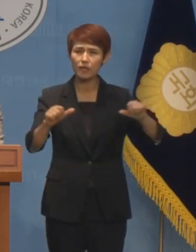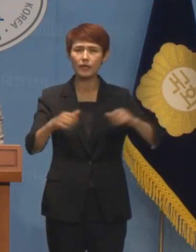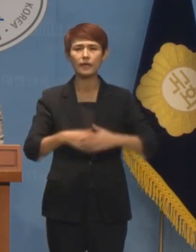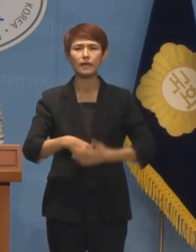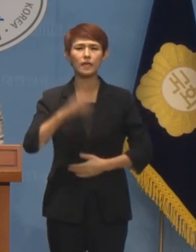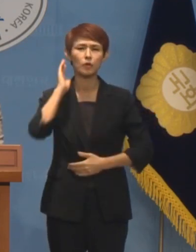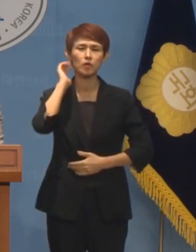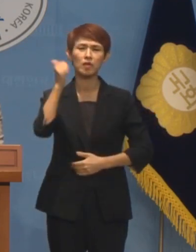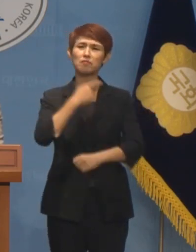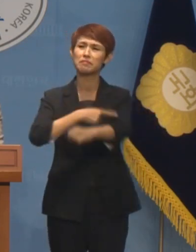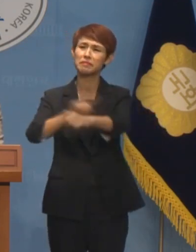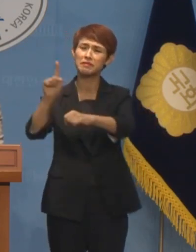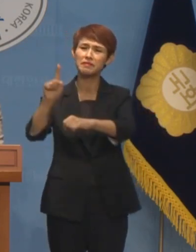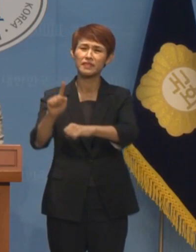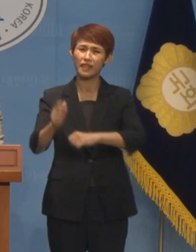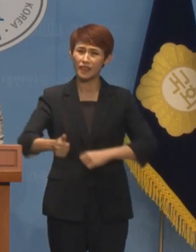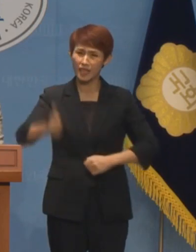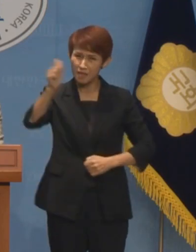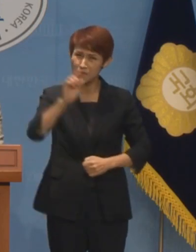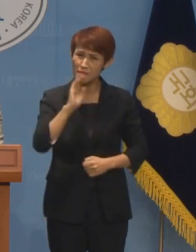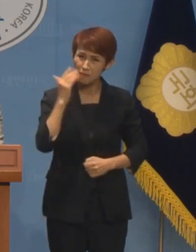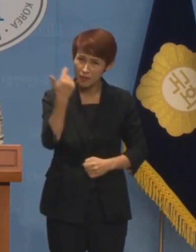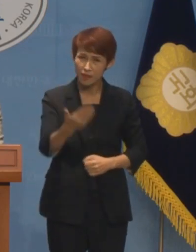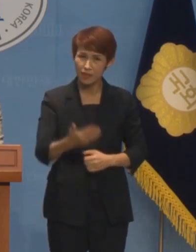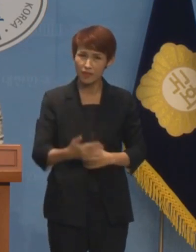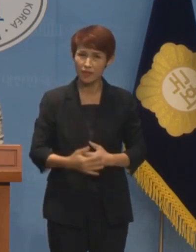대통령이라는 칭호를 택하겠다는 뜻입니까?